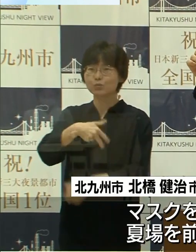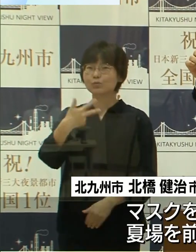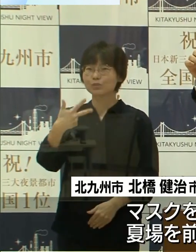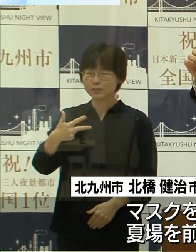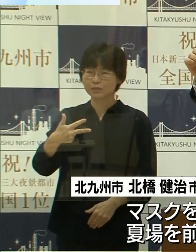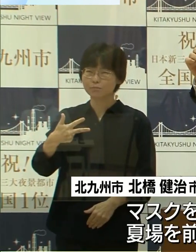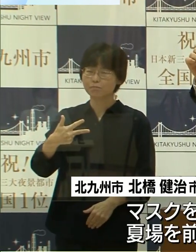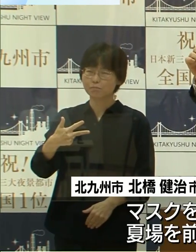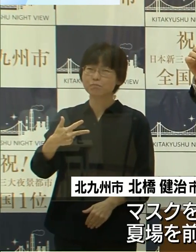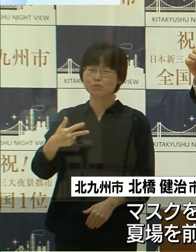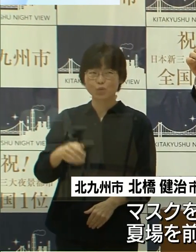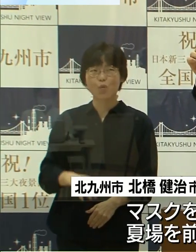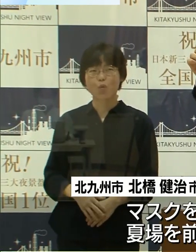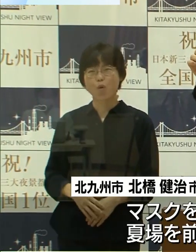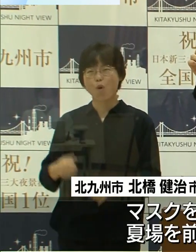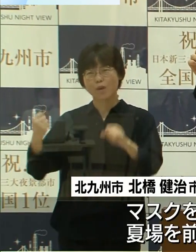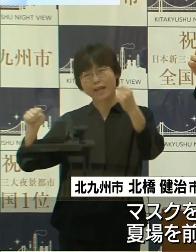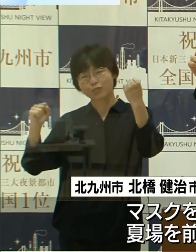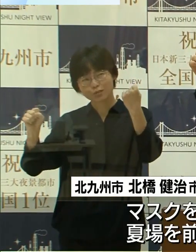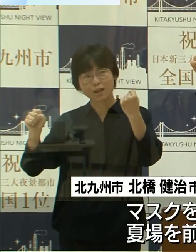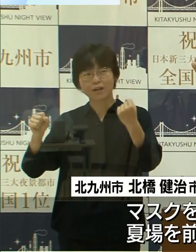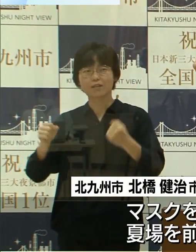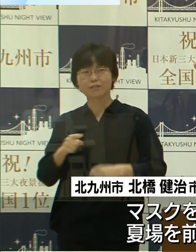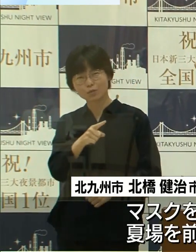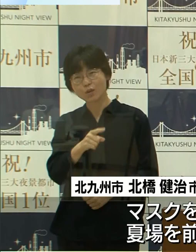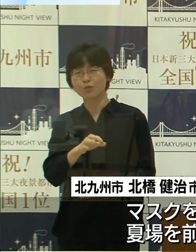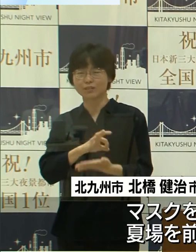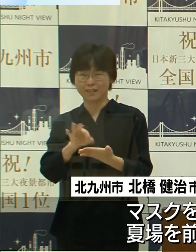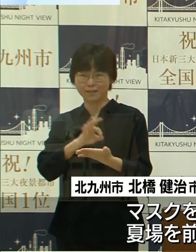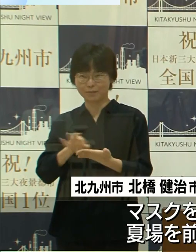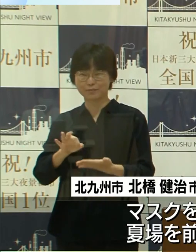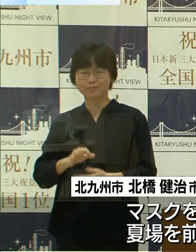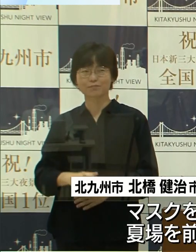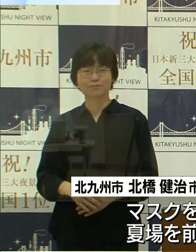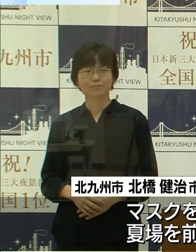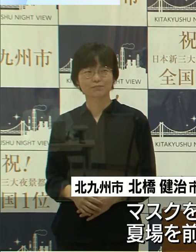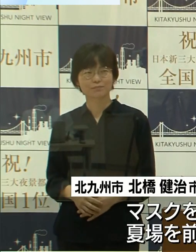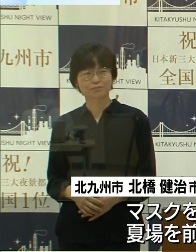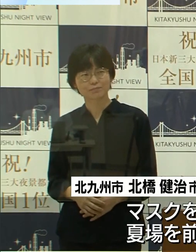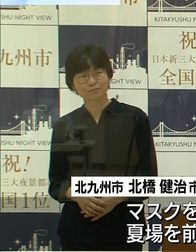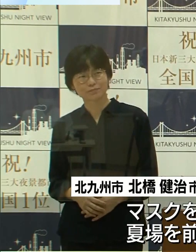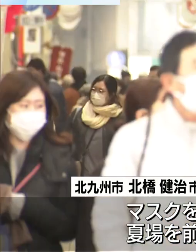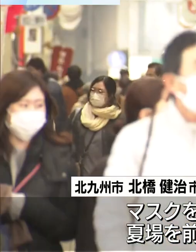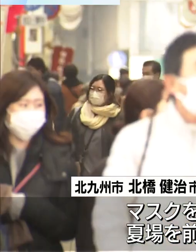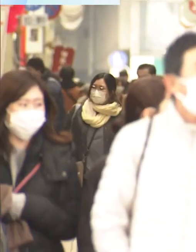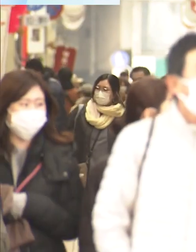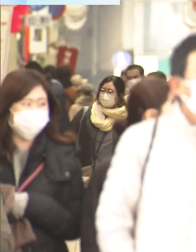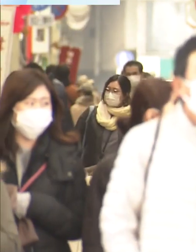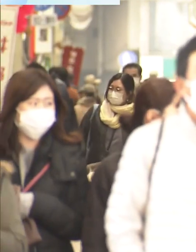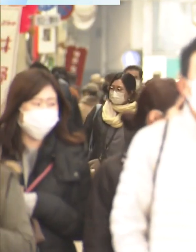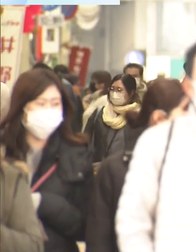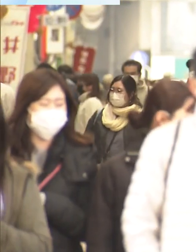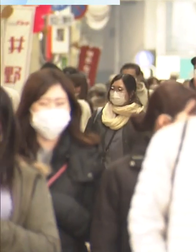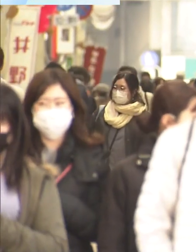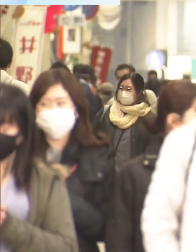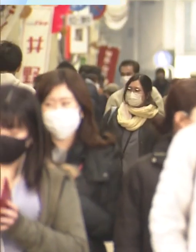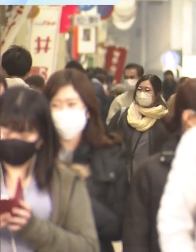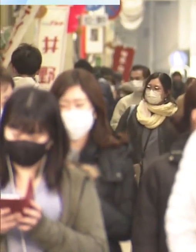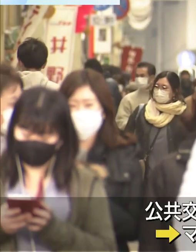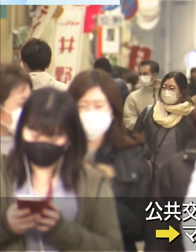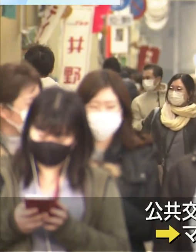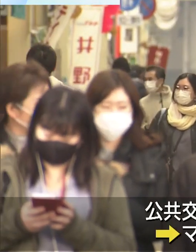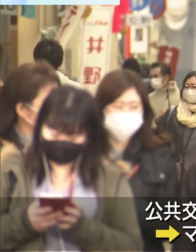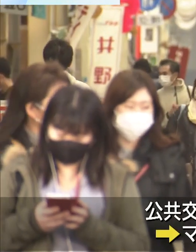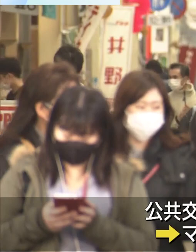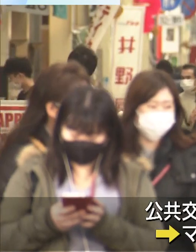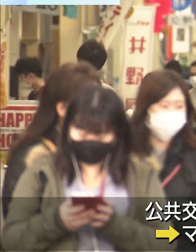マスクを外すなど熱中症予防にも気をつけてほしいと夏場を前に改めて呼びかけました。一